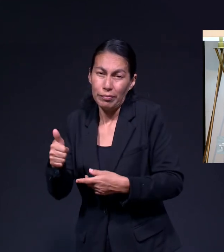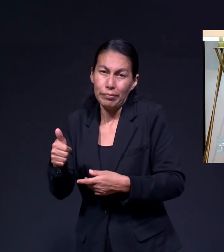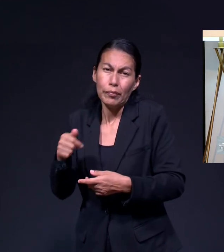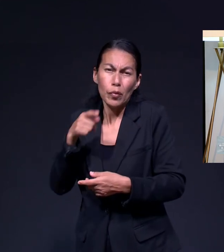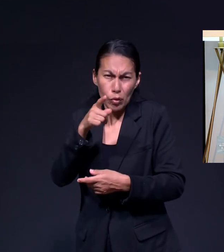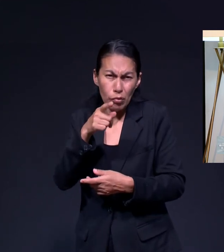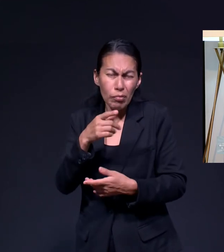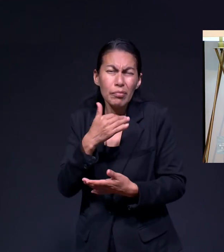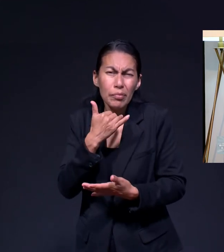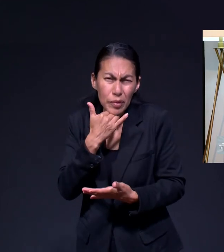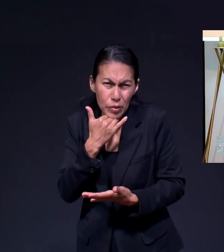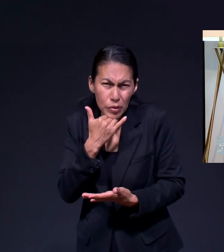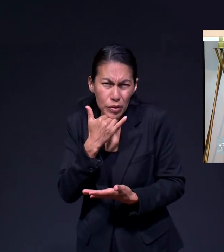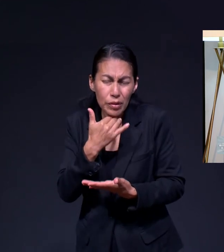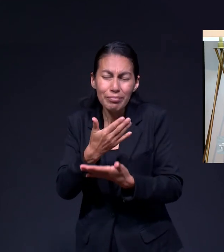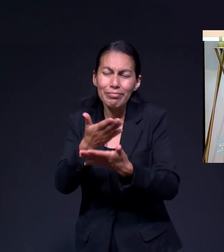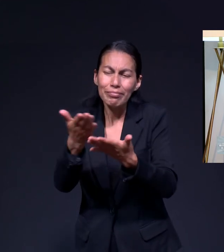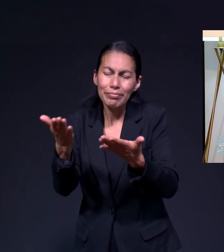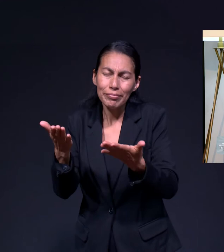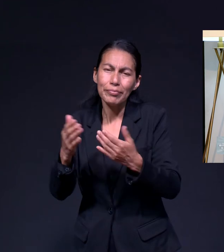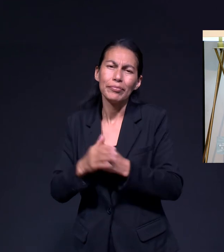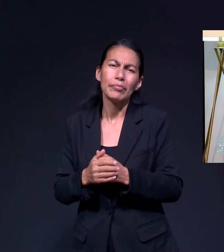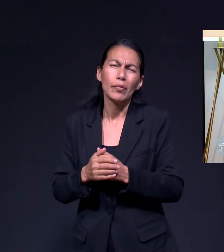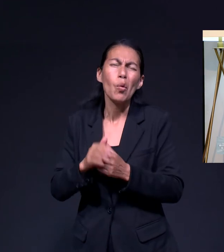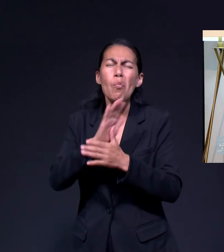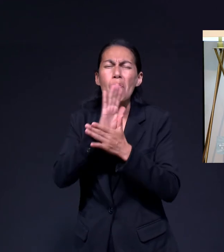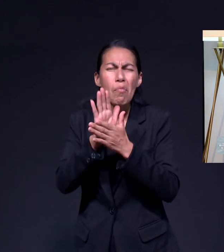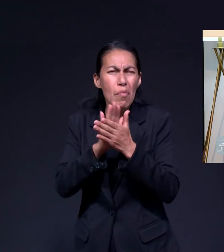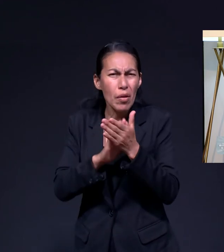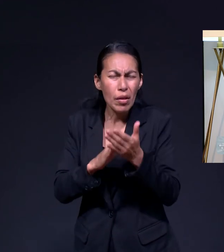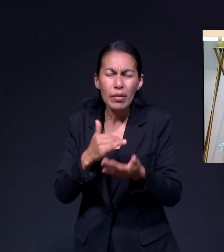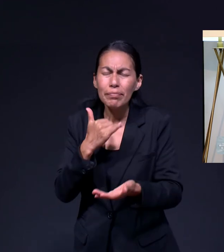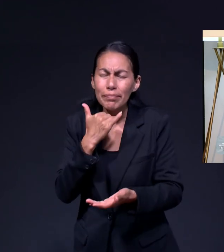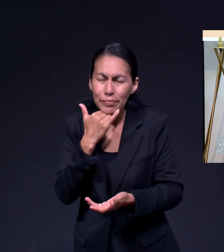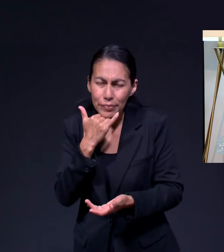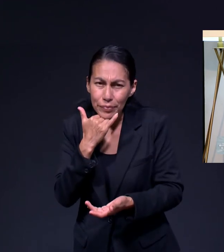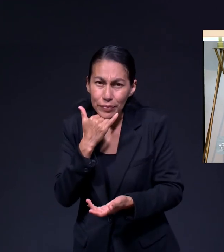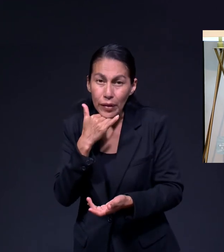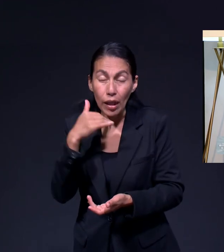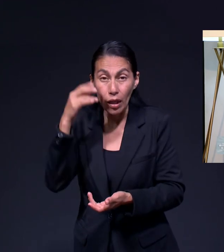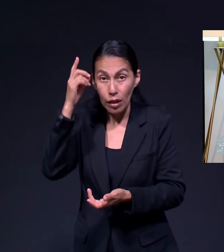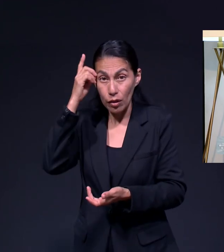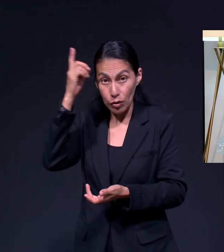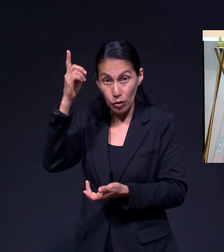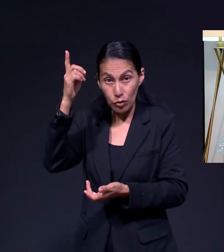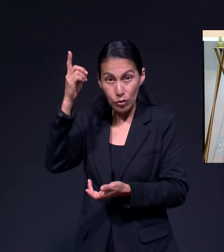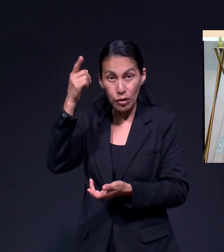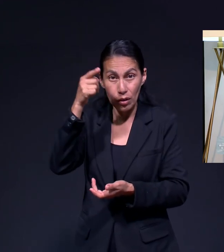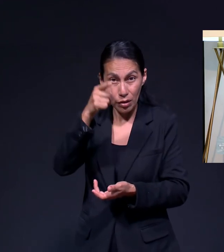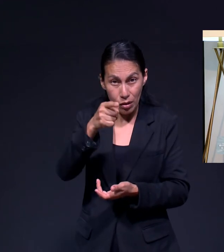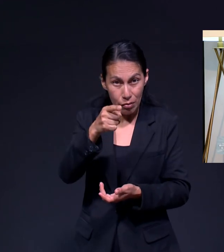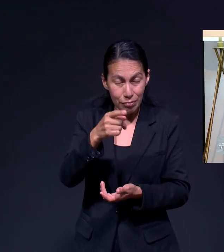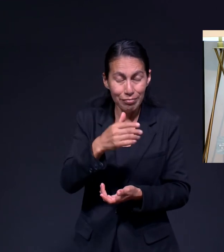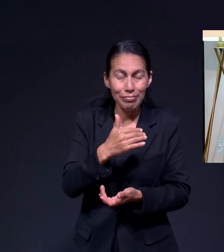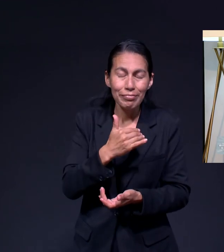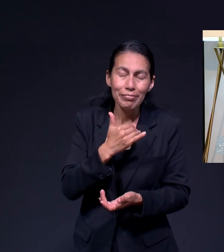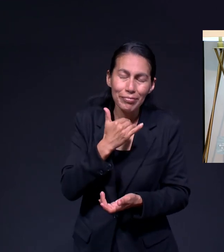dale el perdón para que dios te otorgue el perdón de esa manera podrás tener